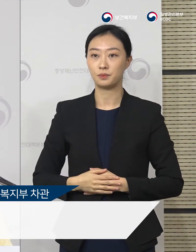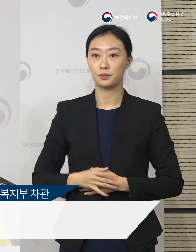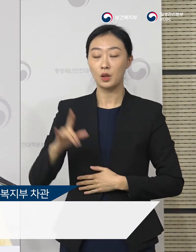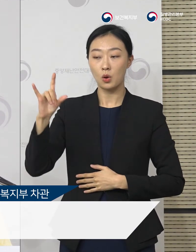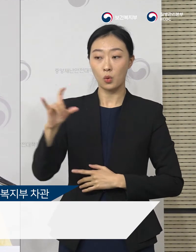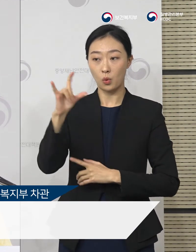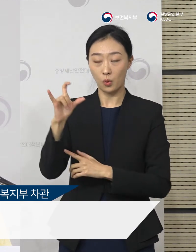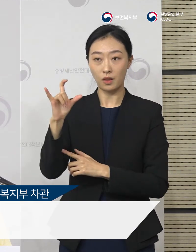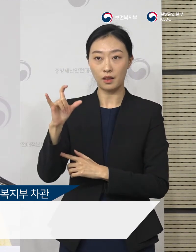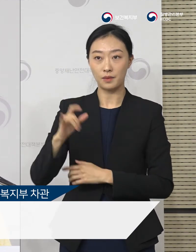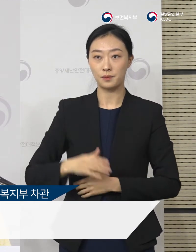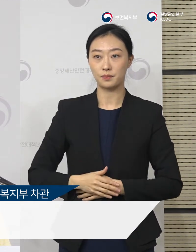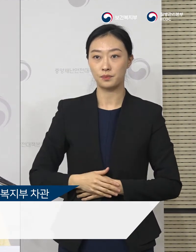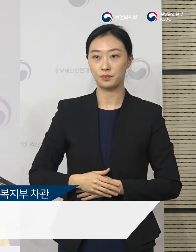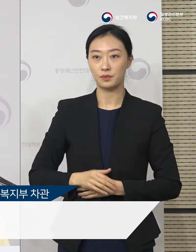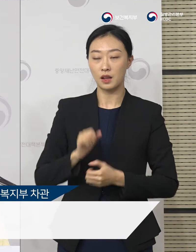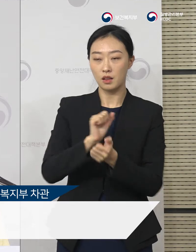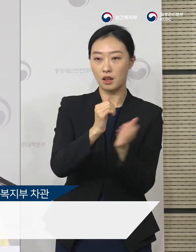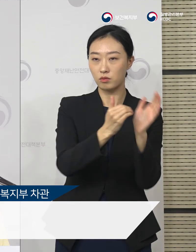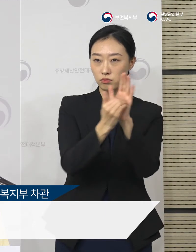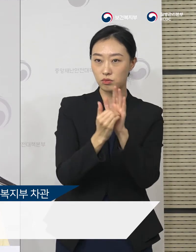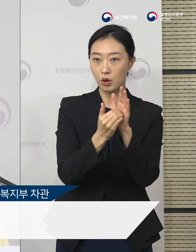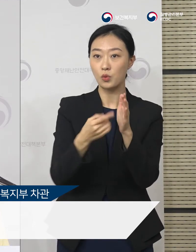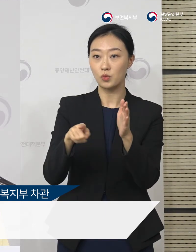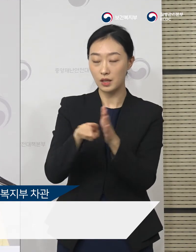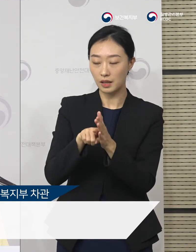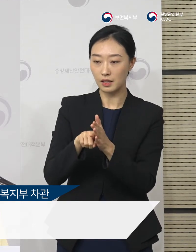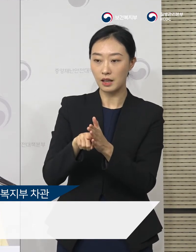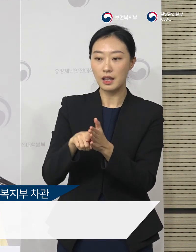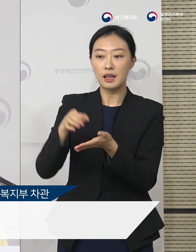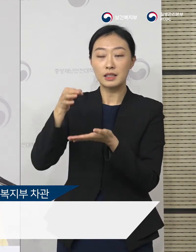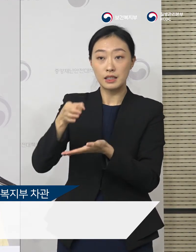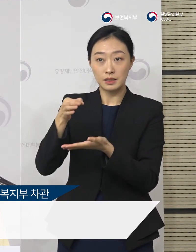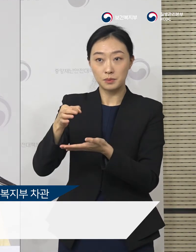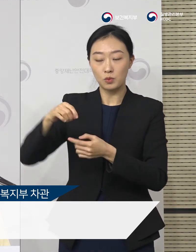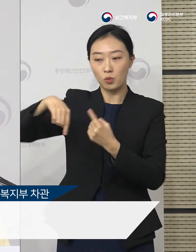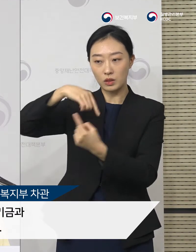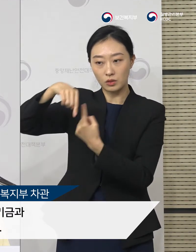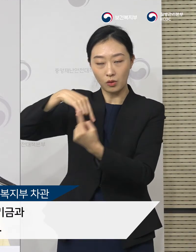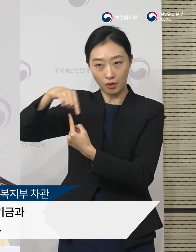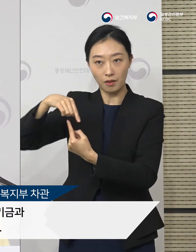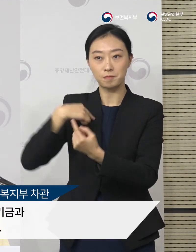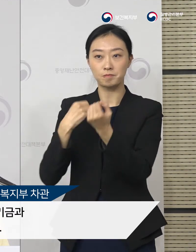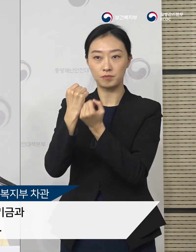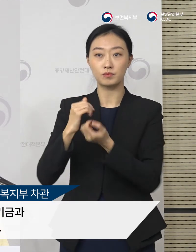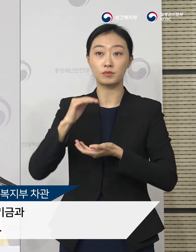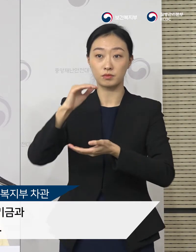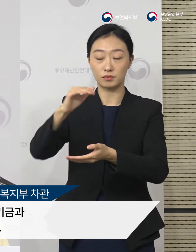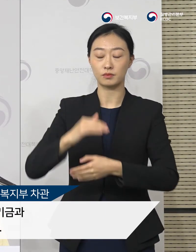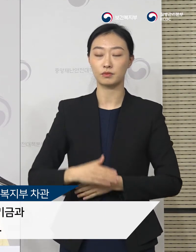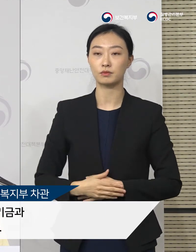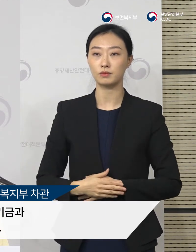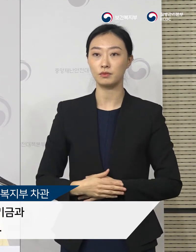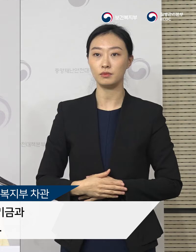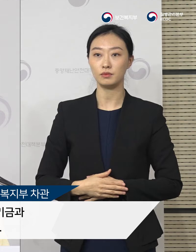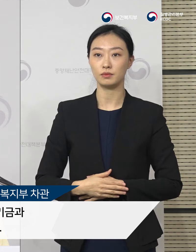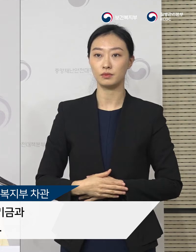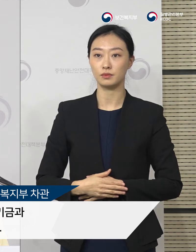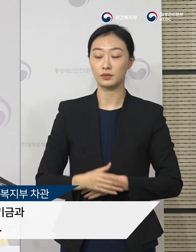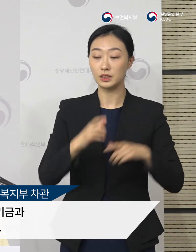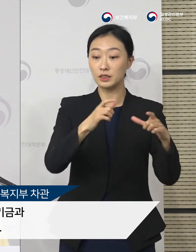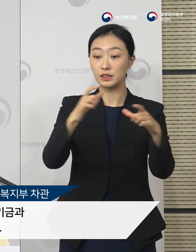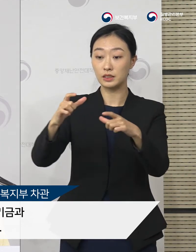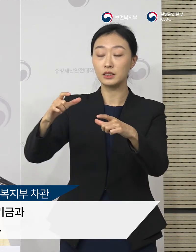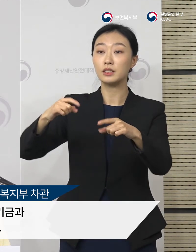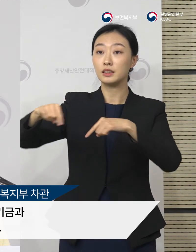코로나19 대응을 위한 재난기금 사용 활성화에 대해 말씀드리겠습니다. 정부는 지자체의 코로나19